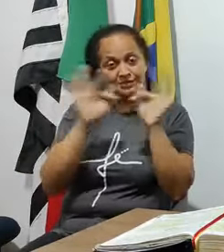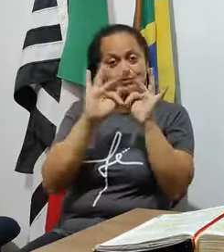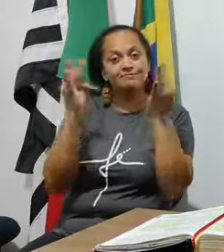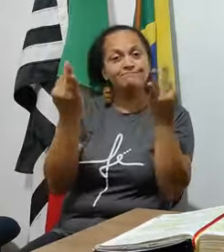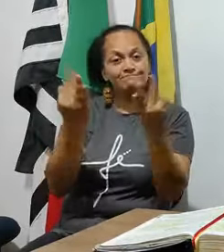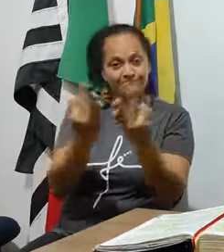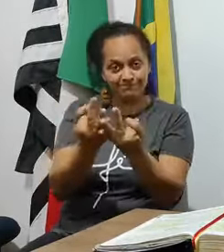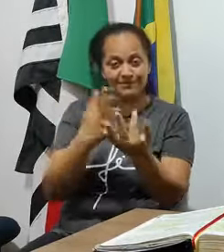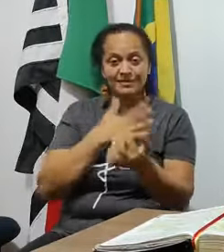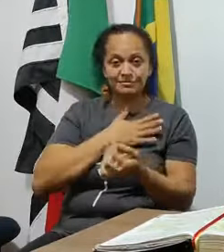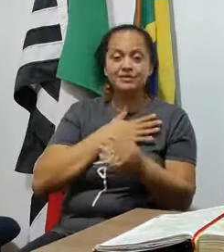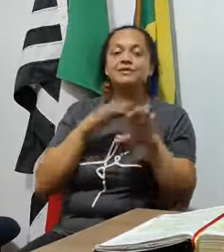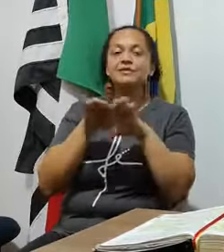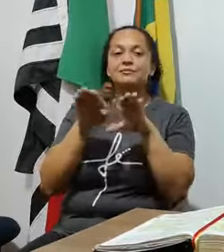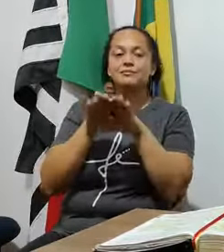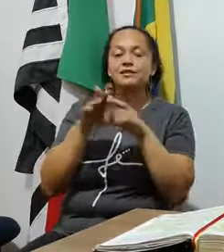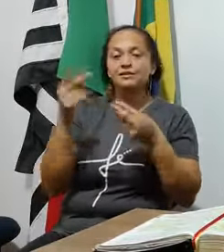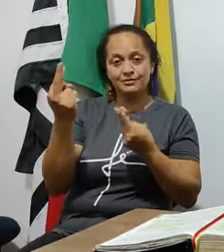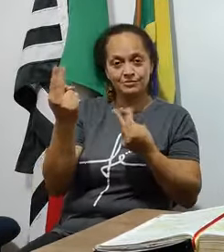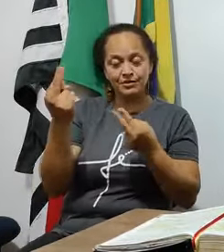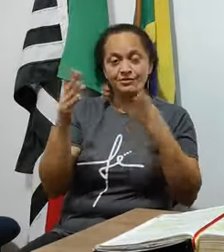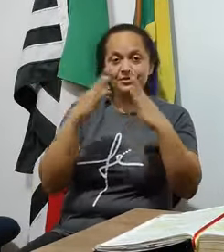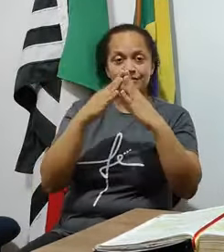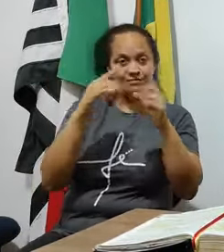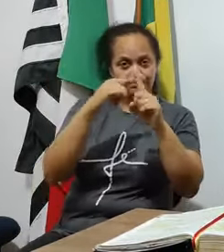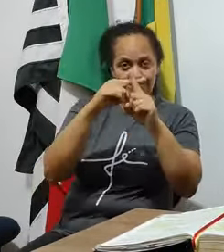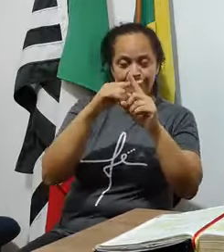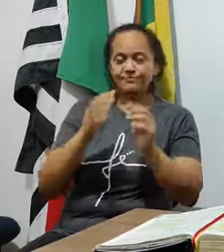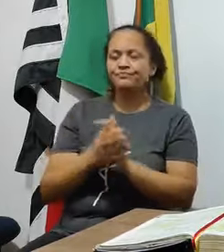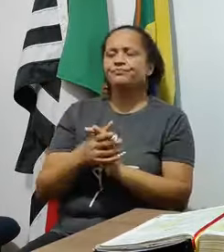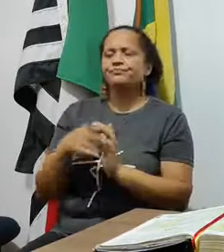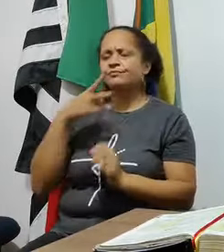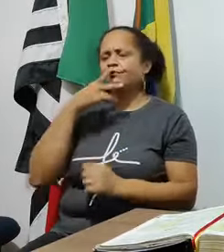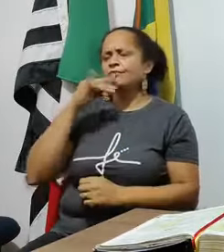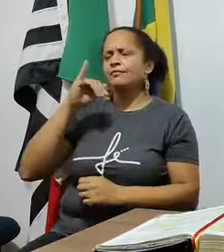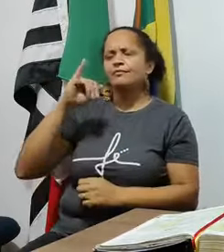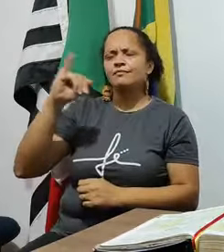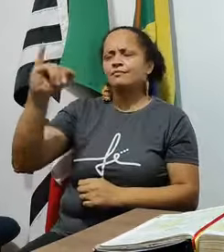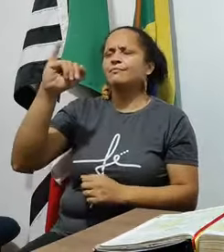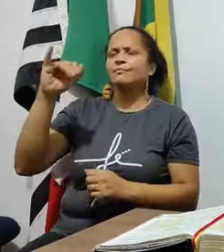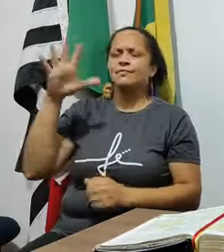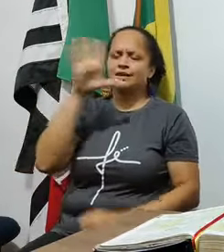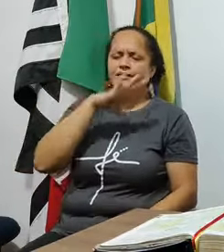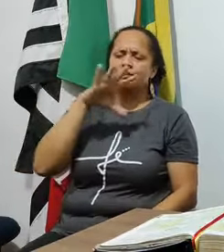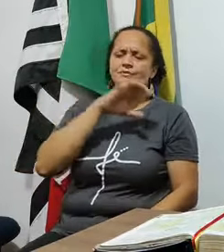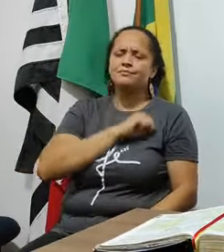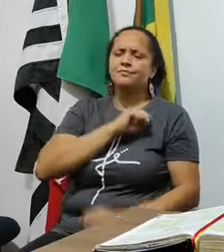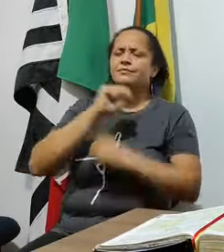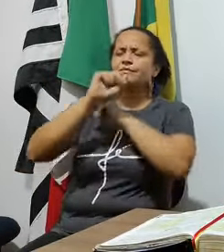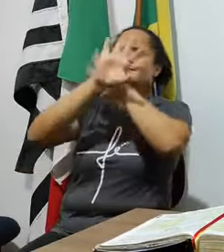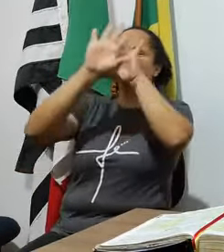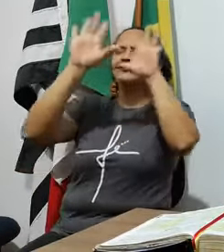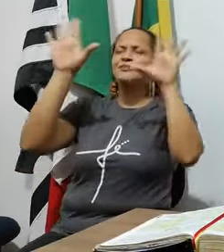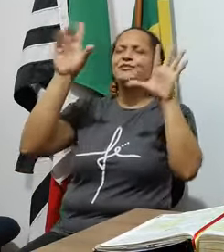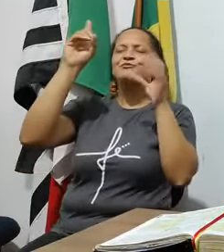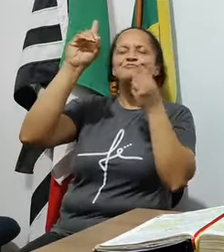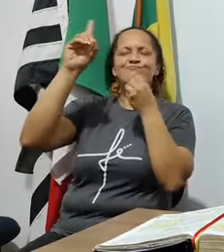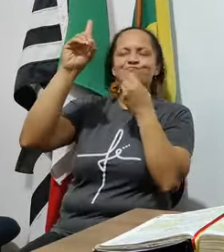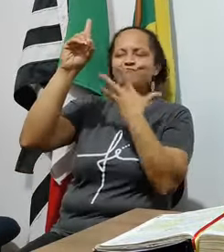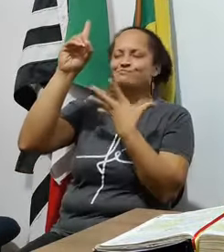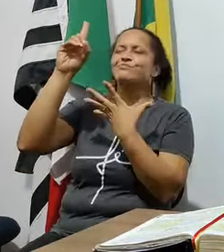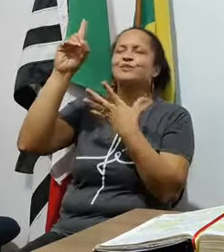IHM. Vamos orar. Pai querido, Pai glorioso, Pai bendito, quero aqui nessa noite entrar na tua